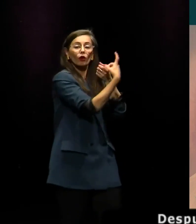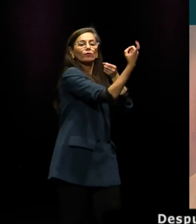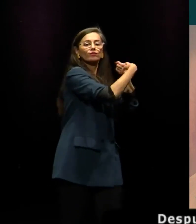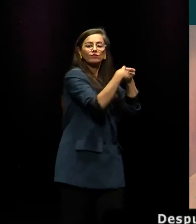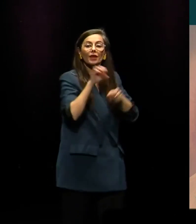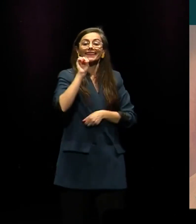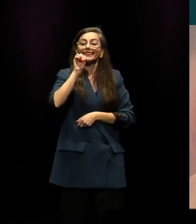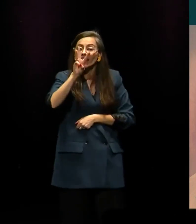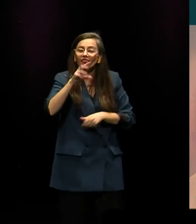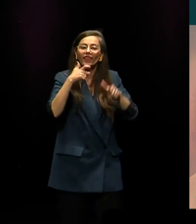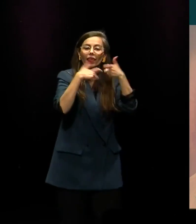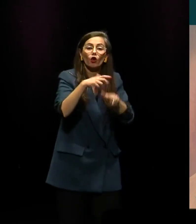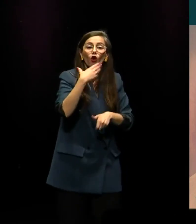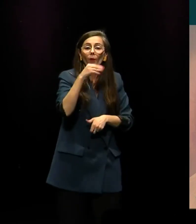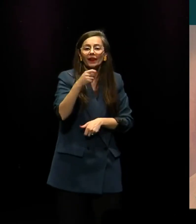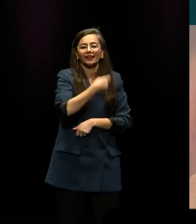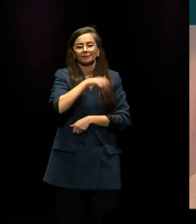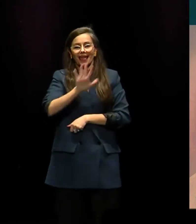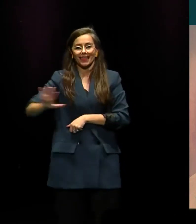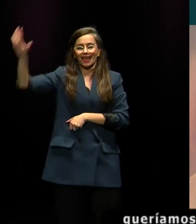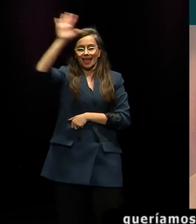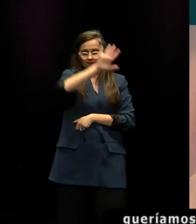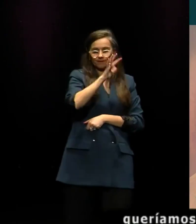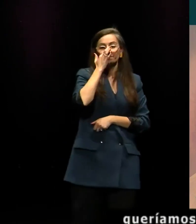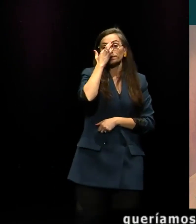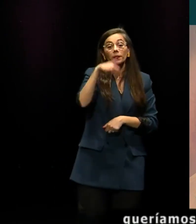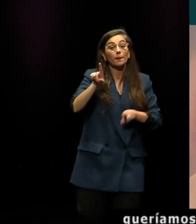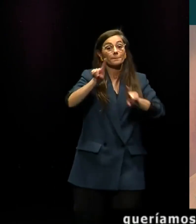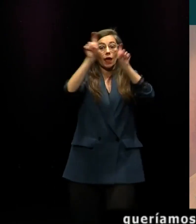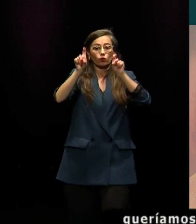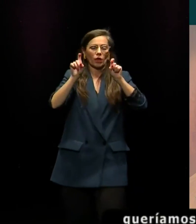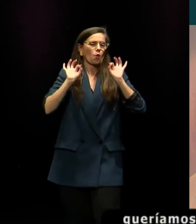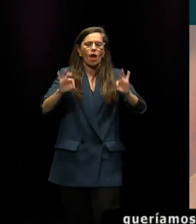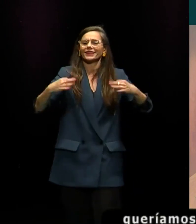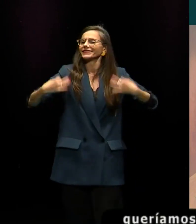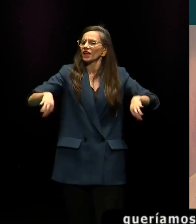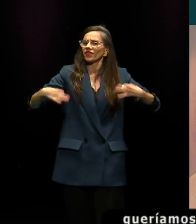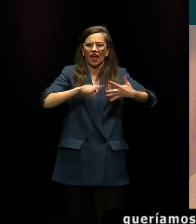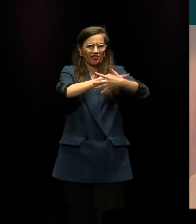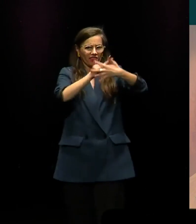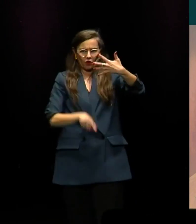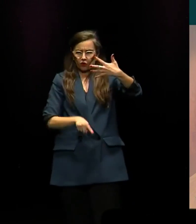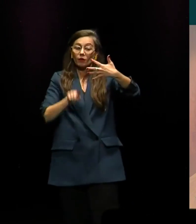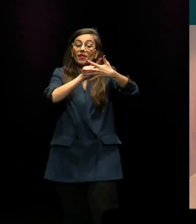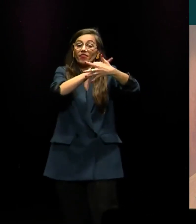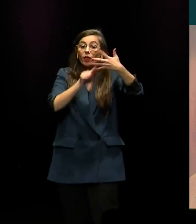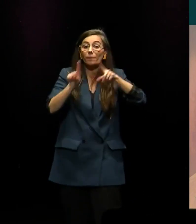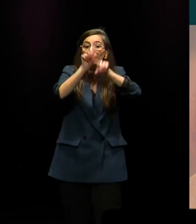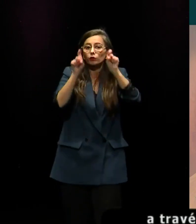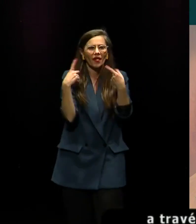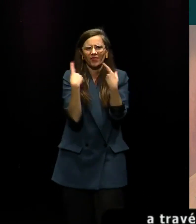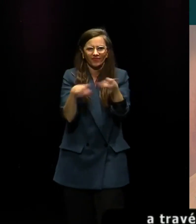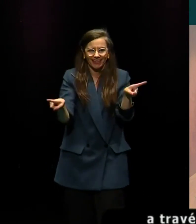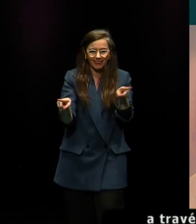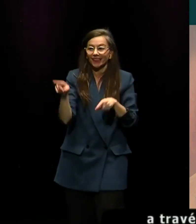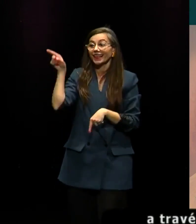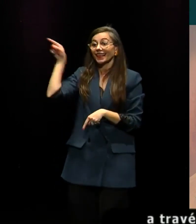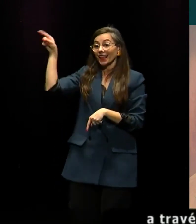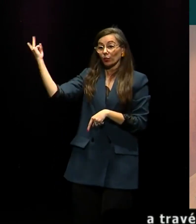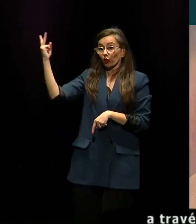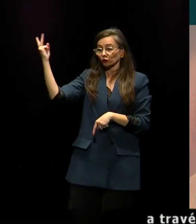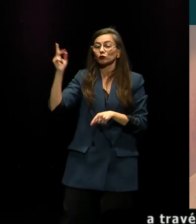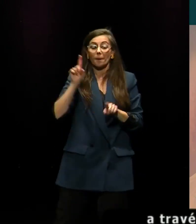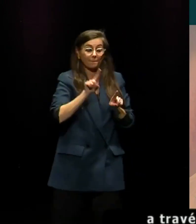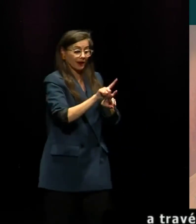diferentes comisiones de juventud sorda en colaboración con la CJS. Del mismo modo, eran